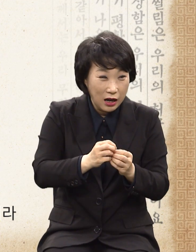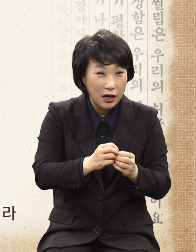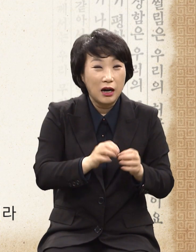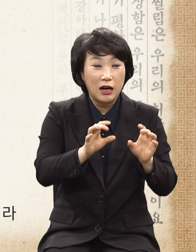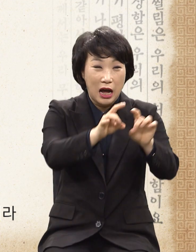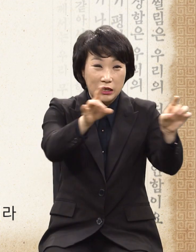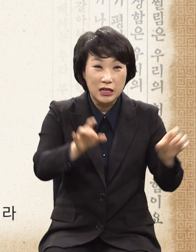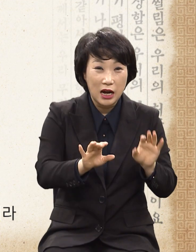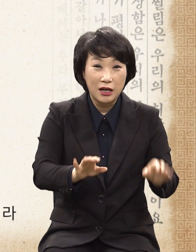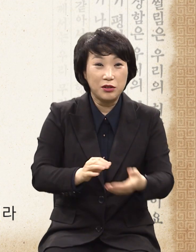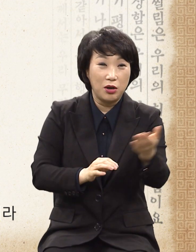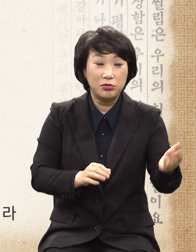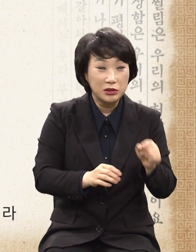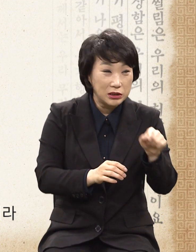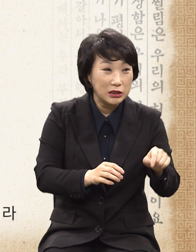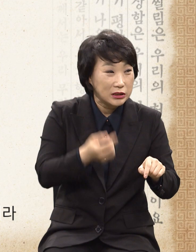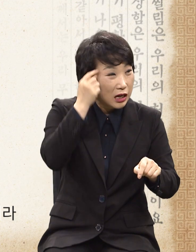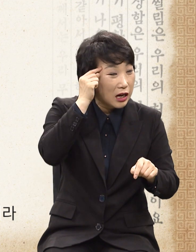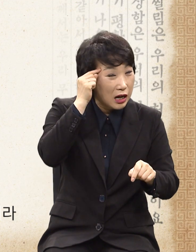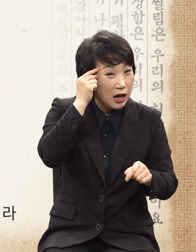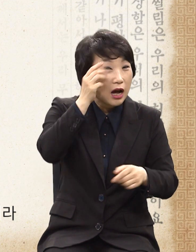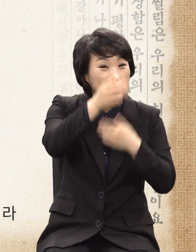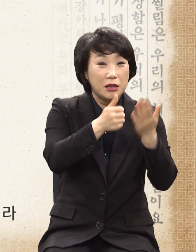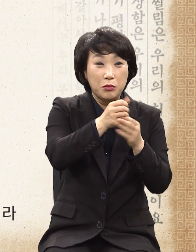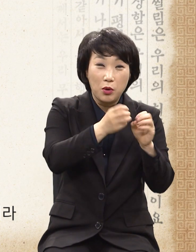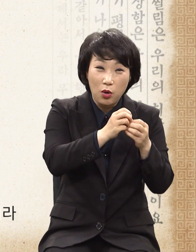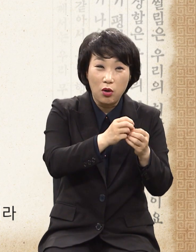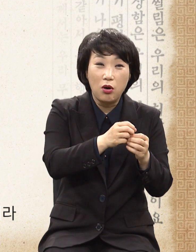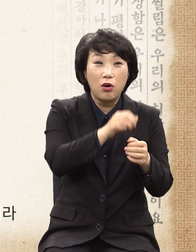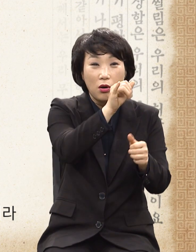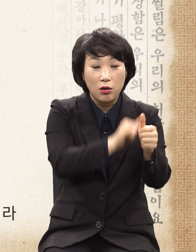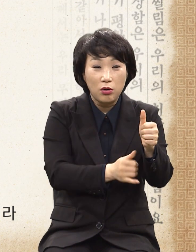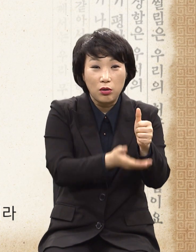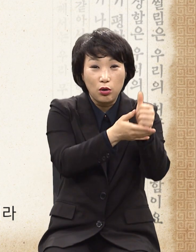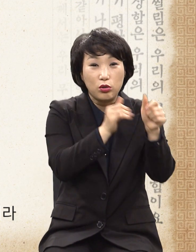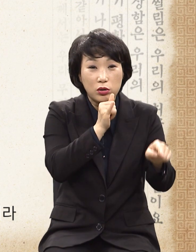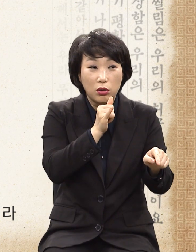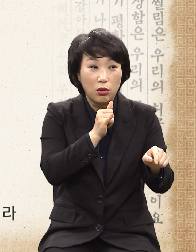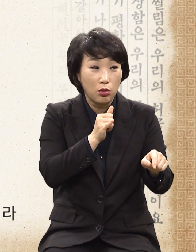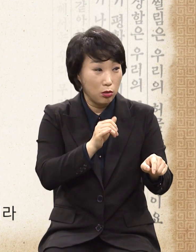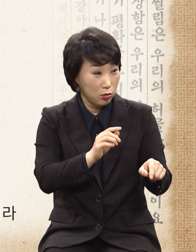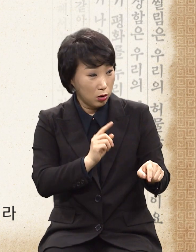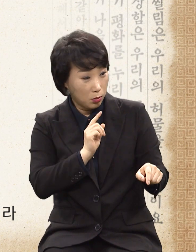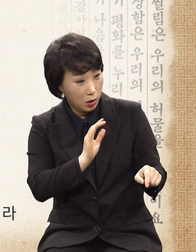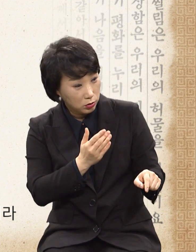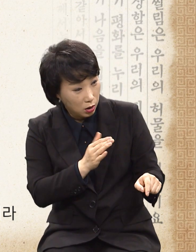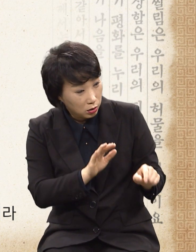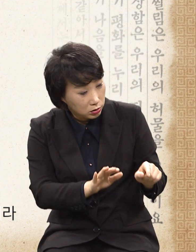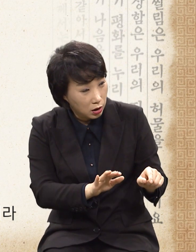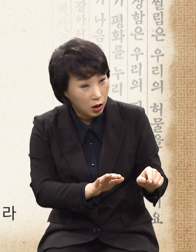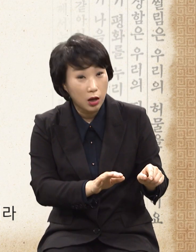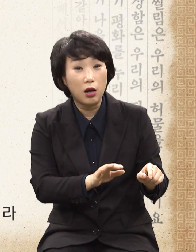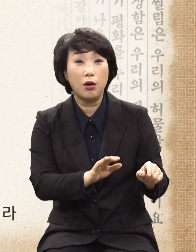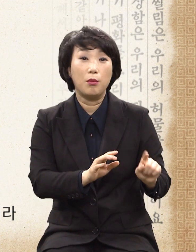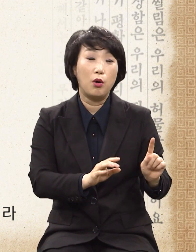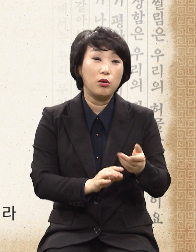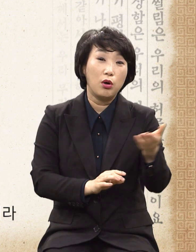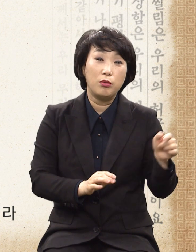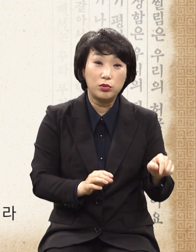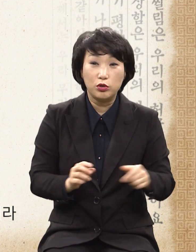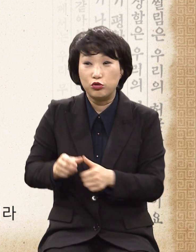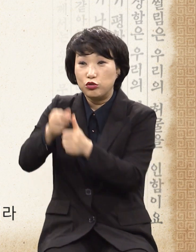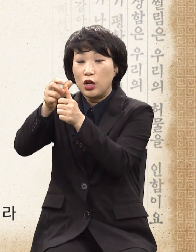만들어서 지 하나님을 신봉하고 있다. 죄송합니다. 그럴 수 있습니다. 그러나